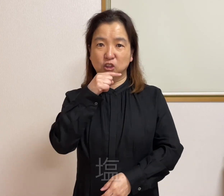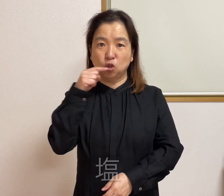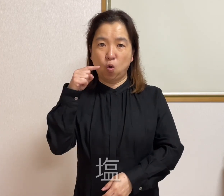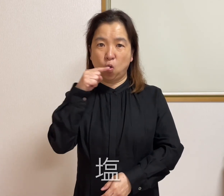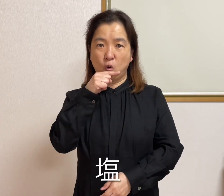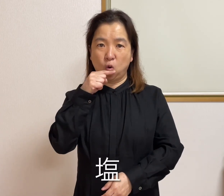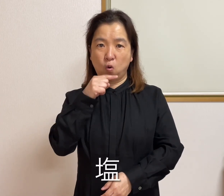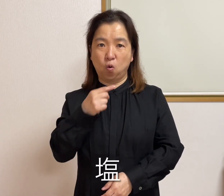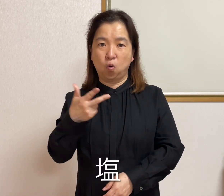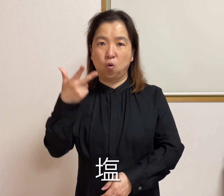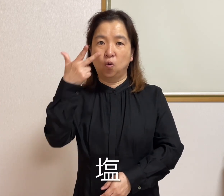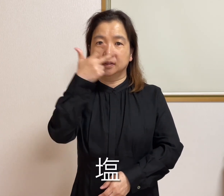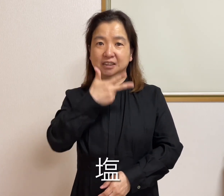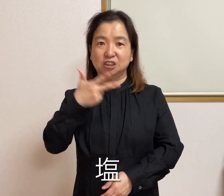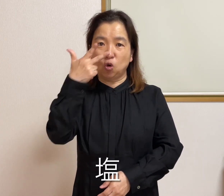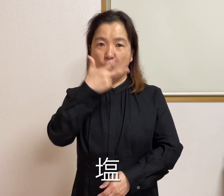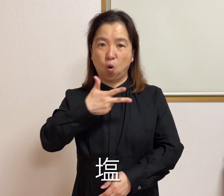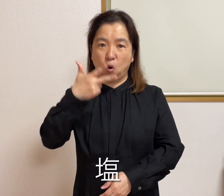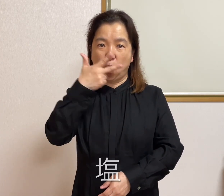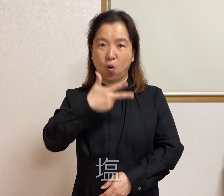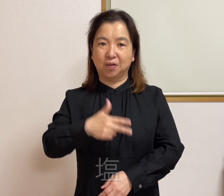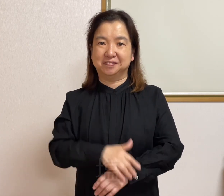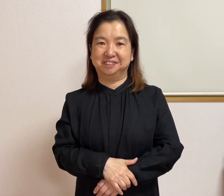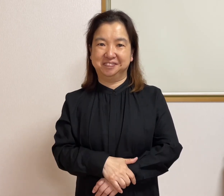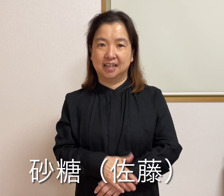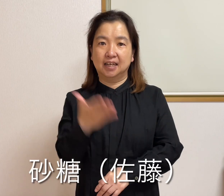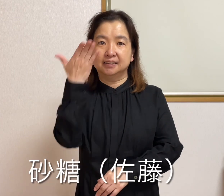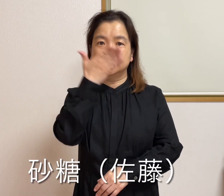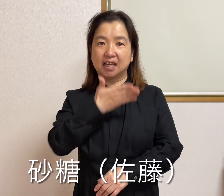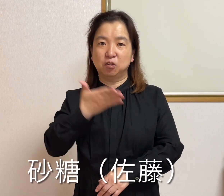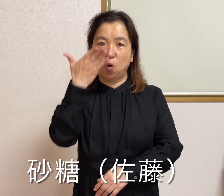塩、塩、砂糖、